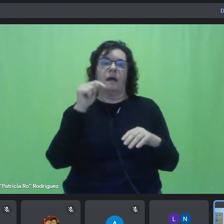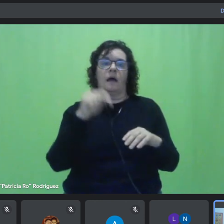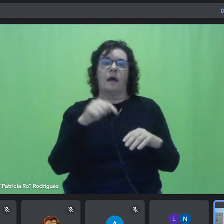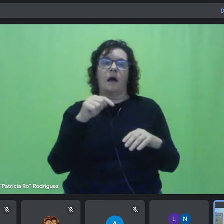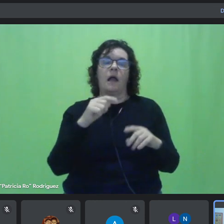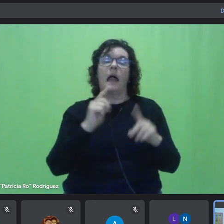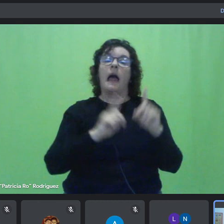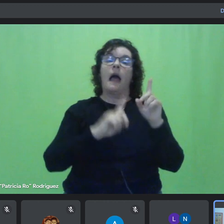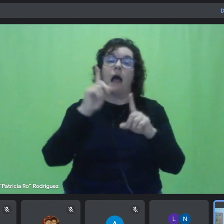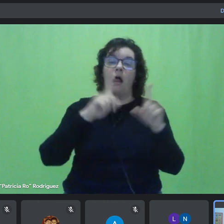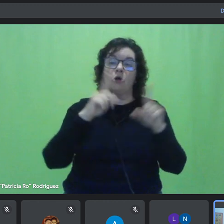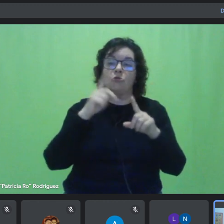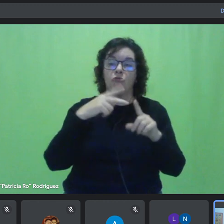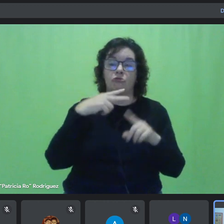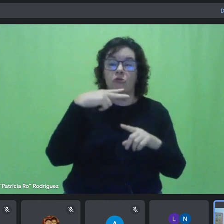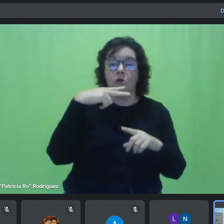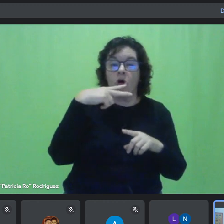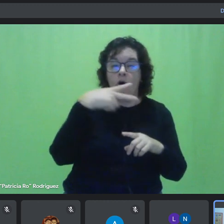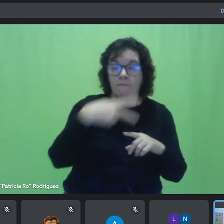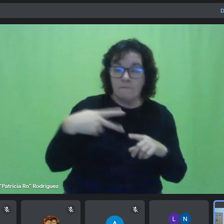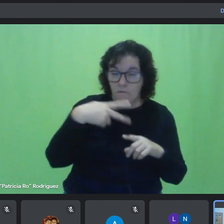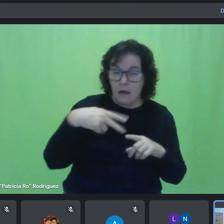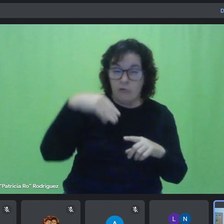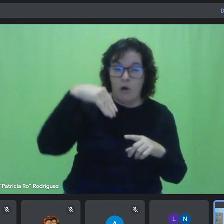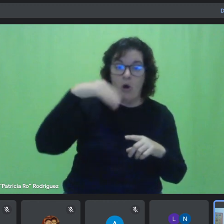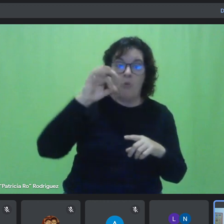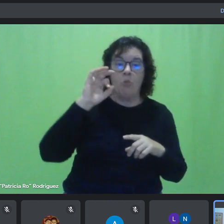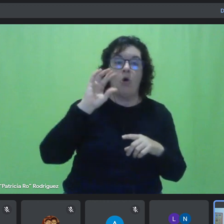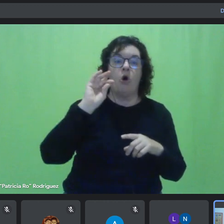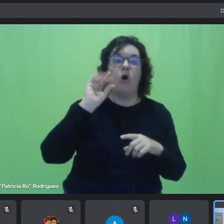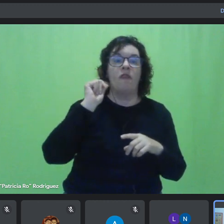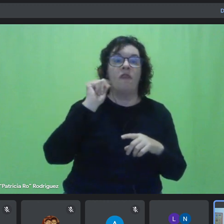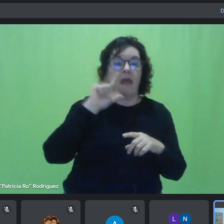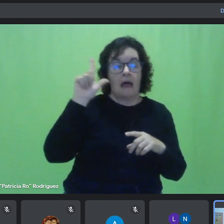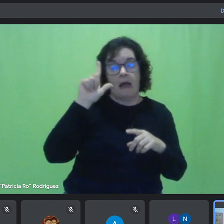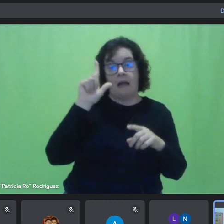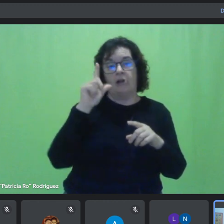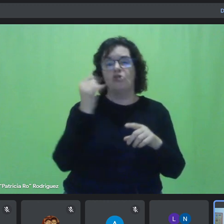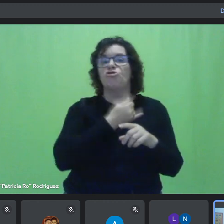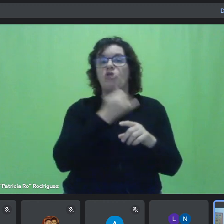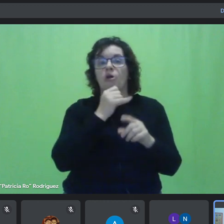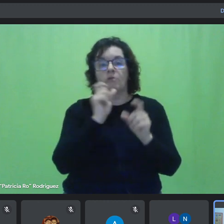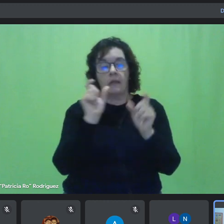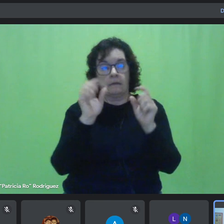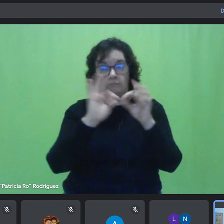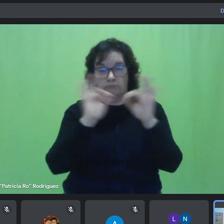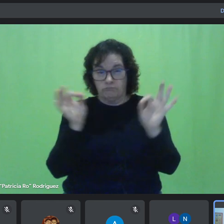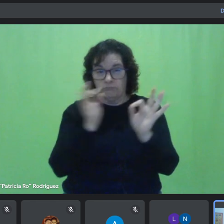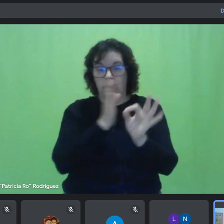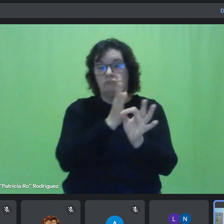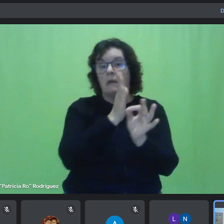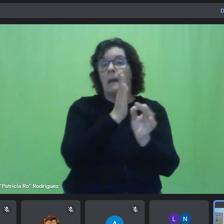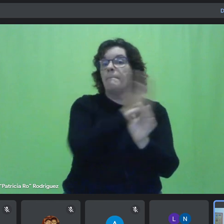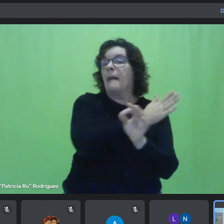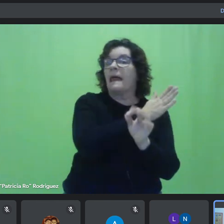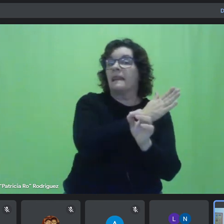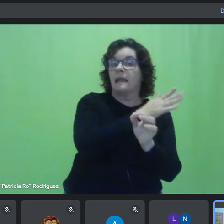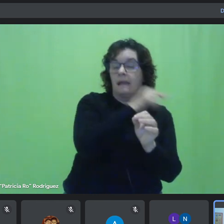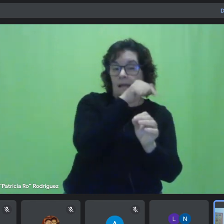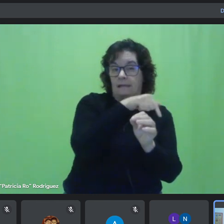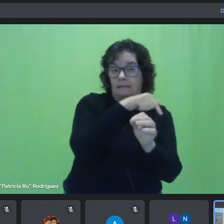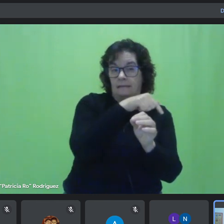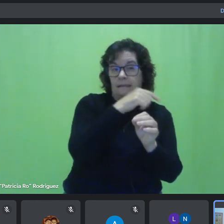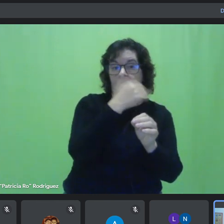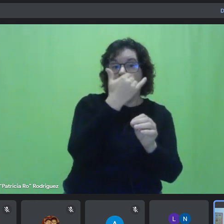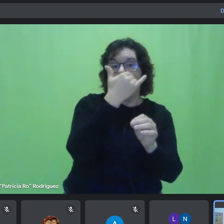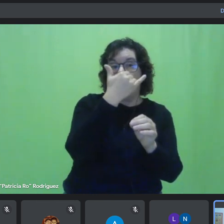modales. Cuando hay un verbo modal va a ser el primero, ¿sí? Hay más que estos verbos modales. Pero los que van a estar apareciendo en